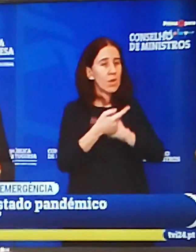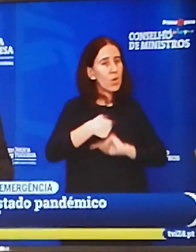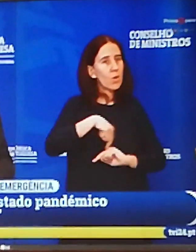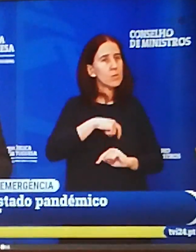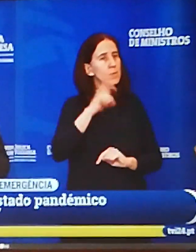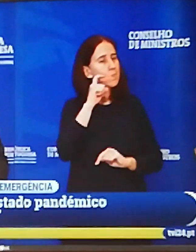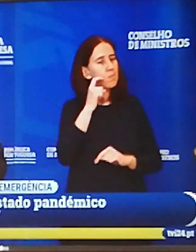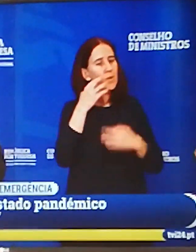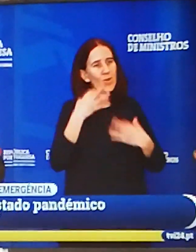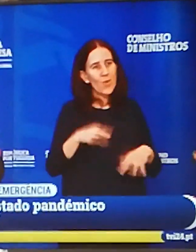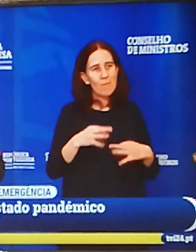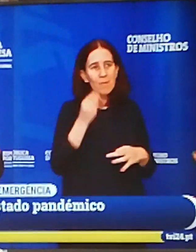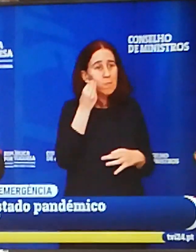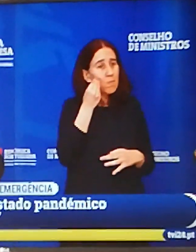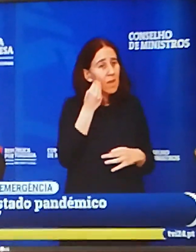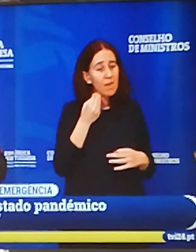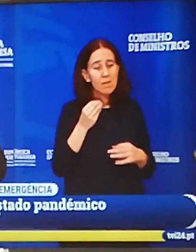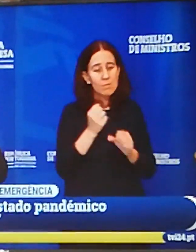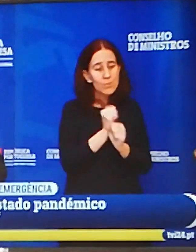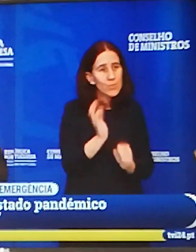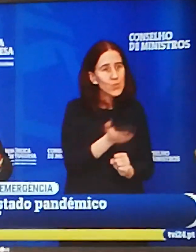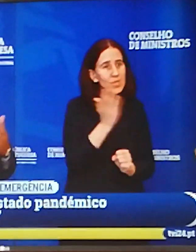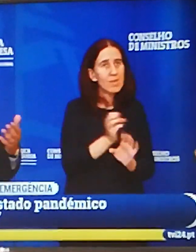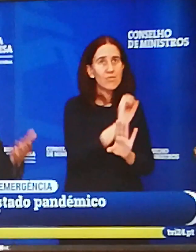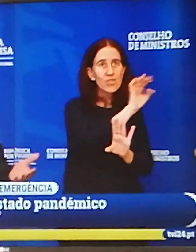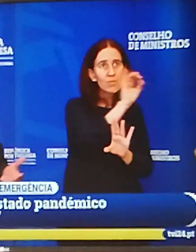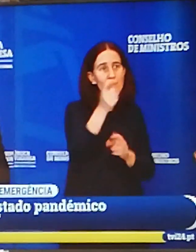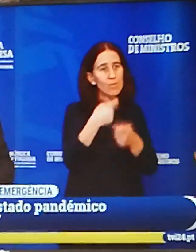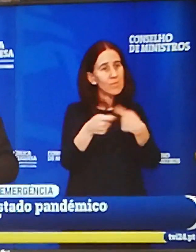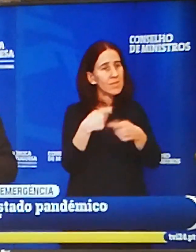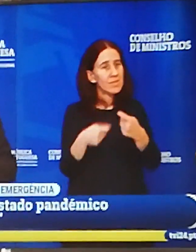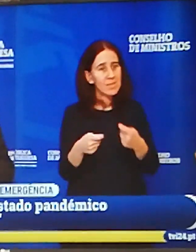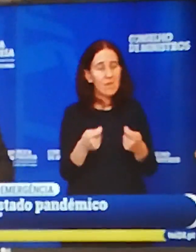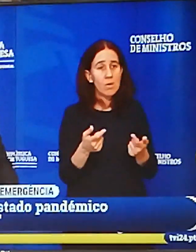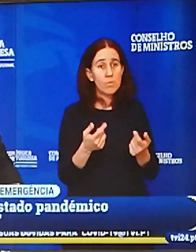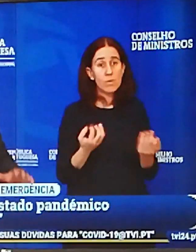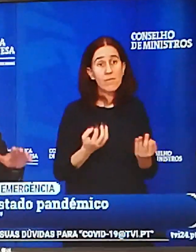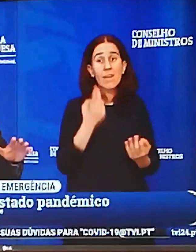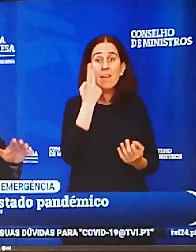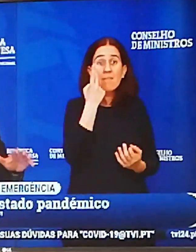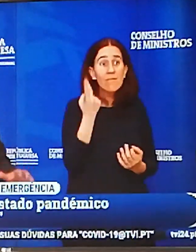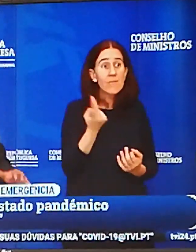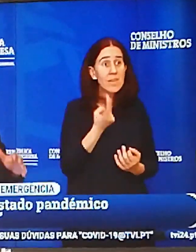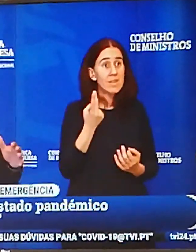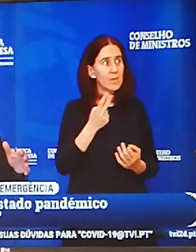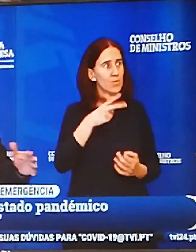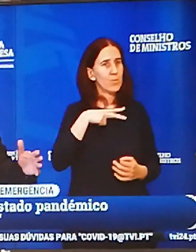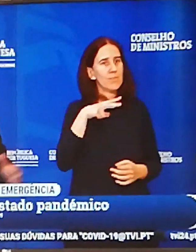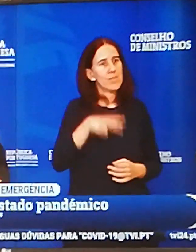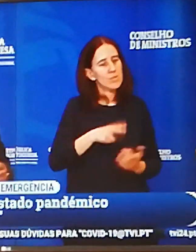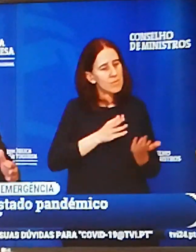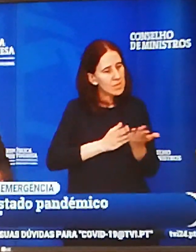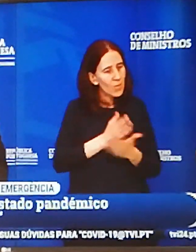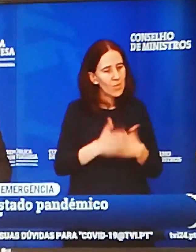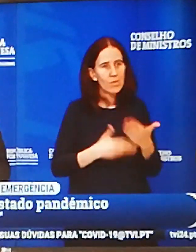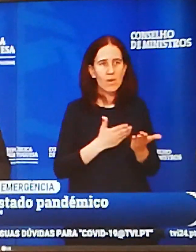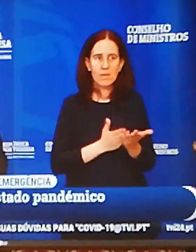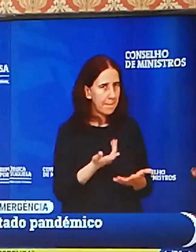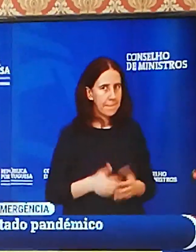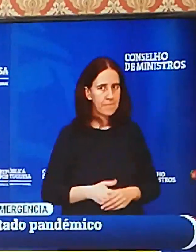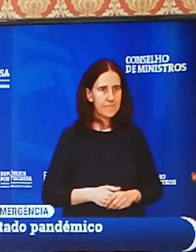a normalidade das cadeias de produção, distribuição e comercialização, porque a vida do país tem de continuar a